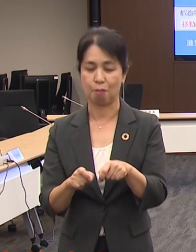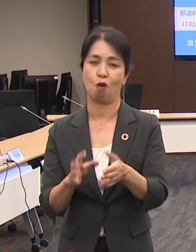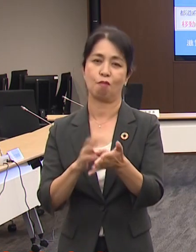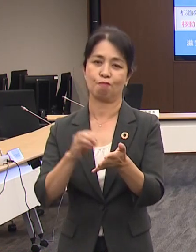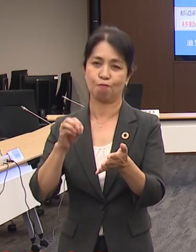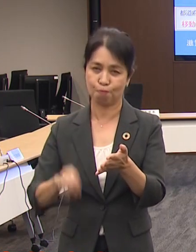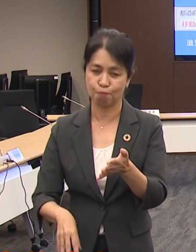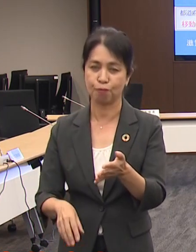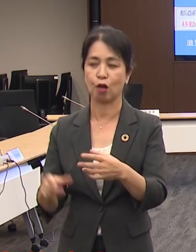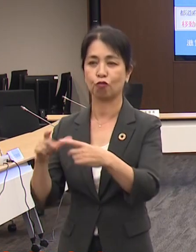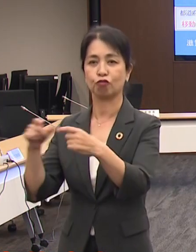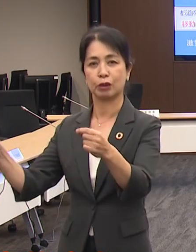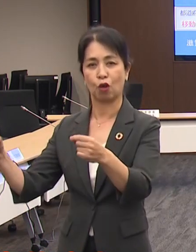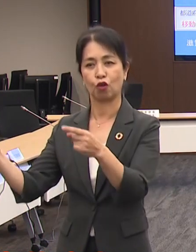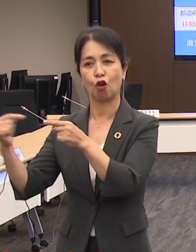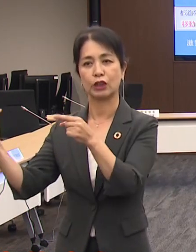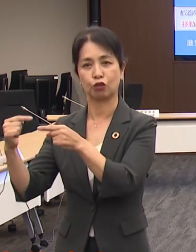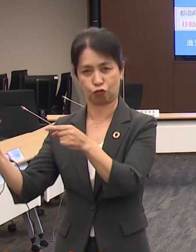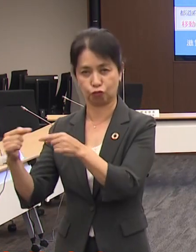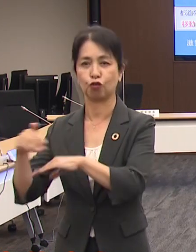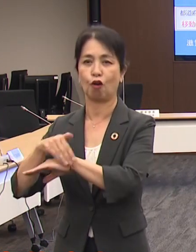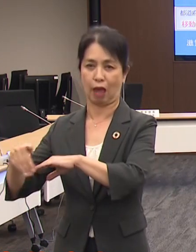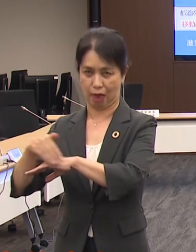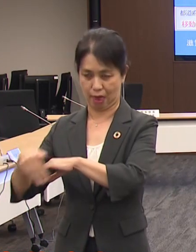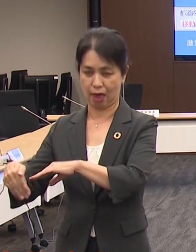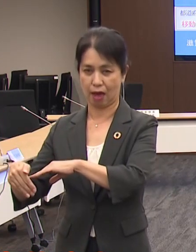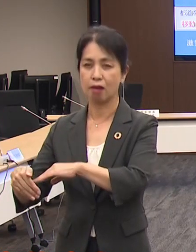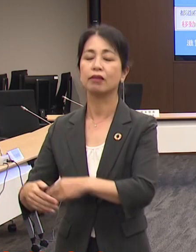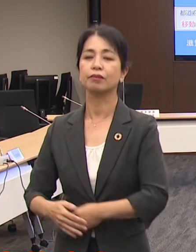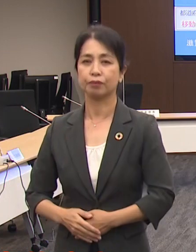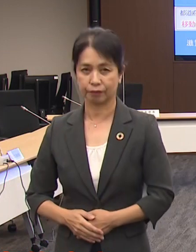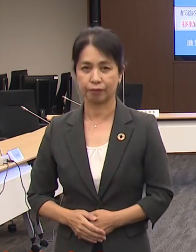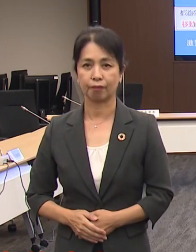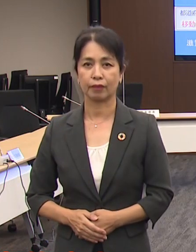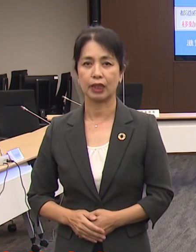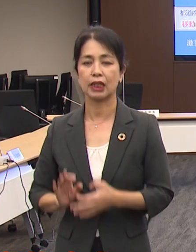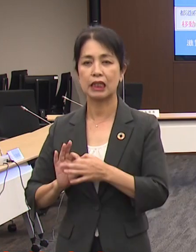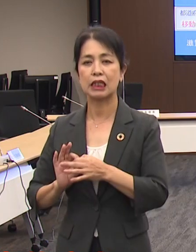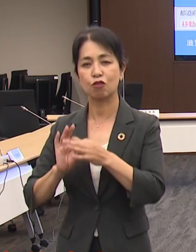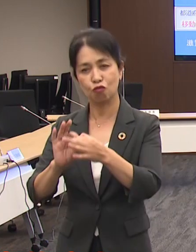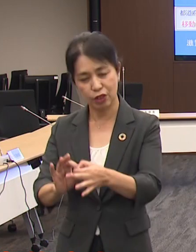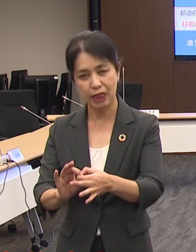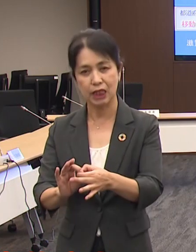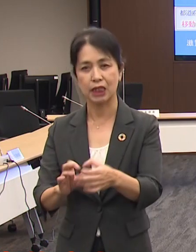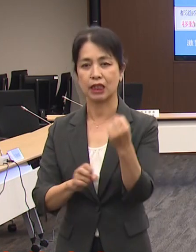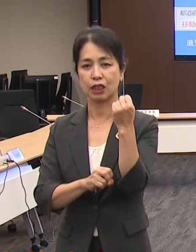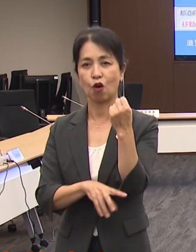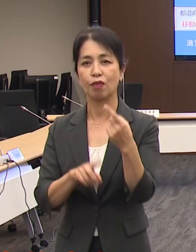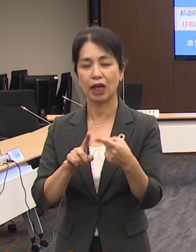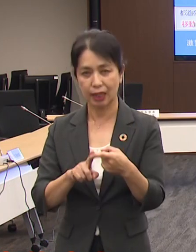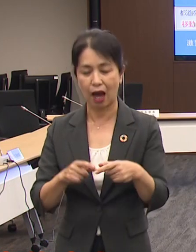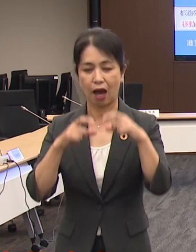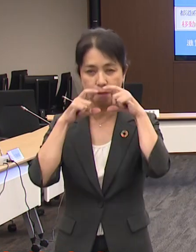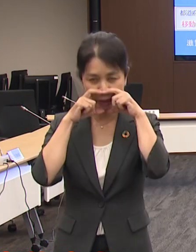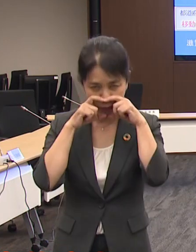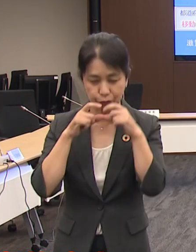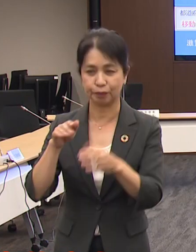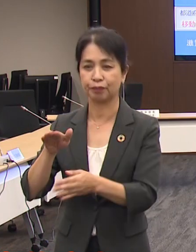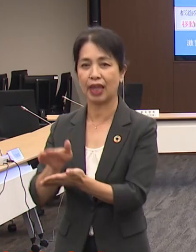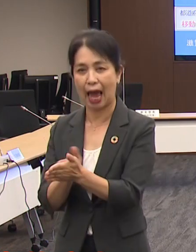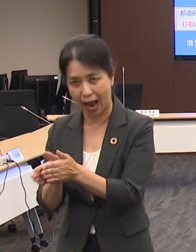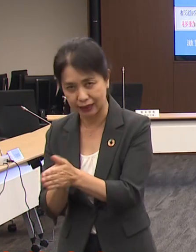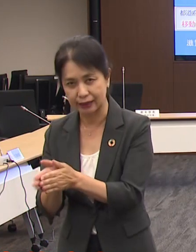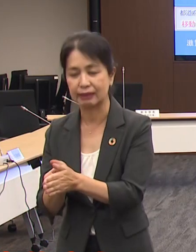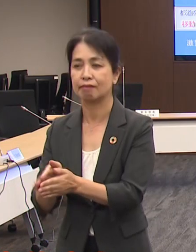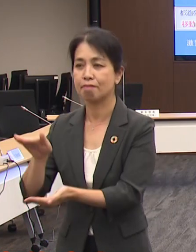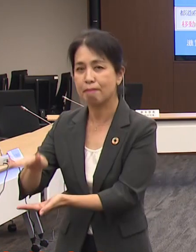も指示いたしました。ただ引き続きこうした基本的な感染対策ですね、これ